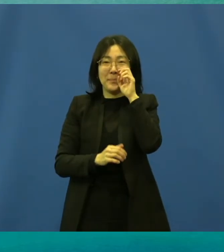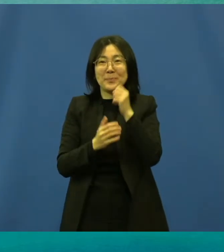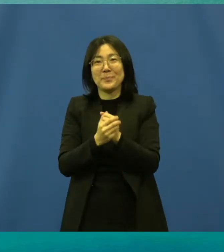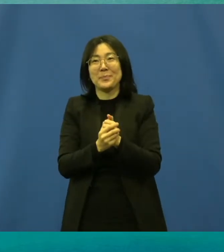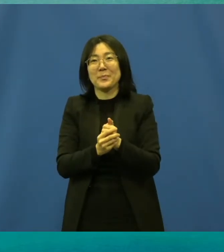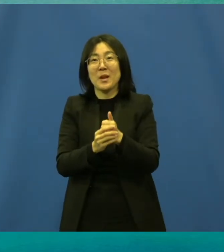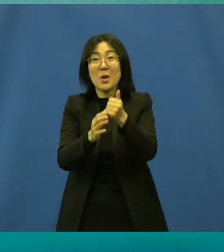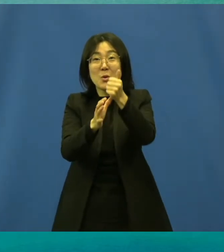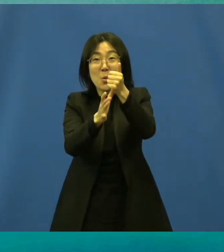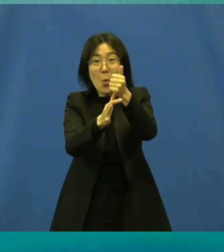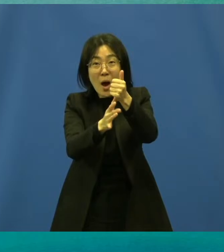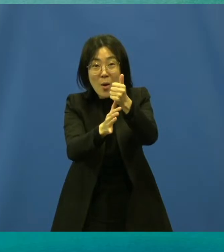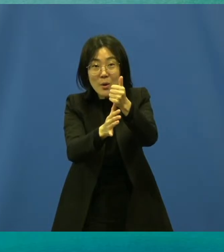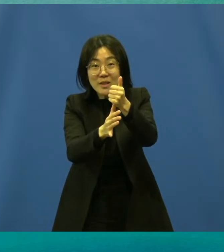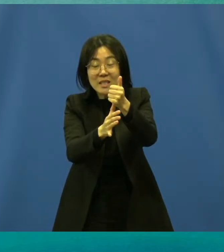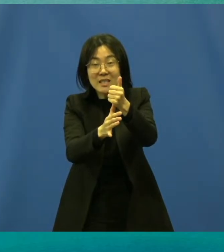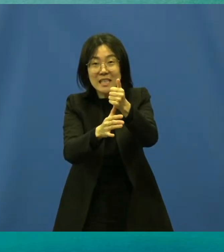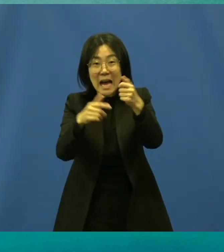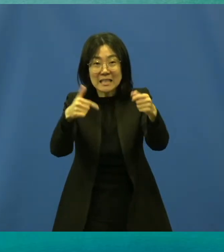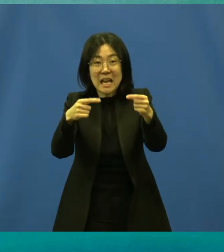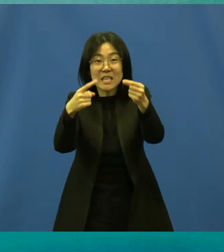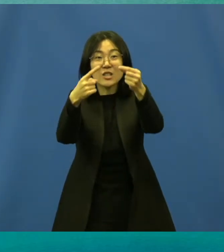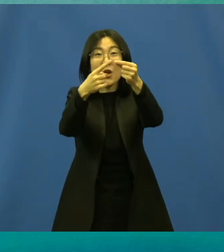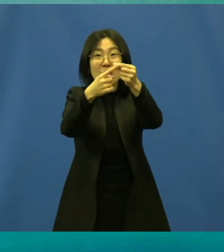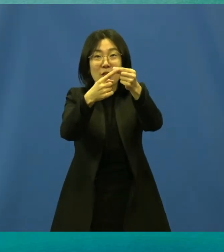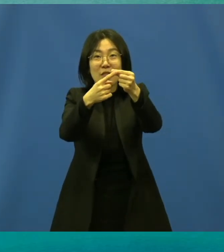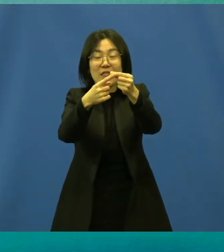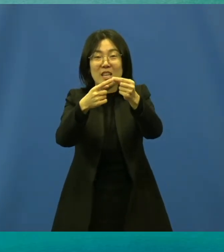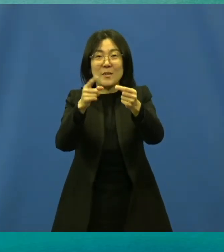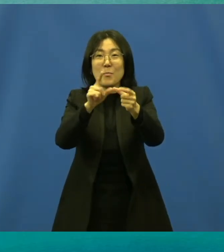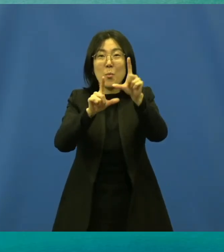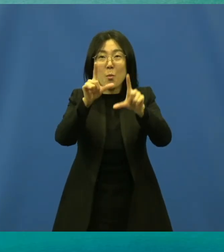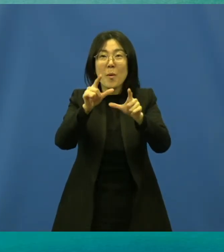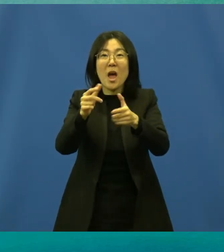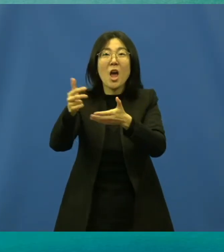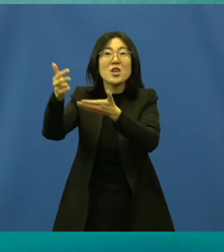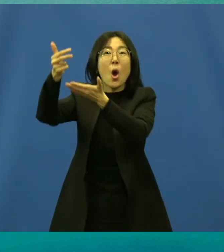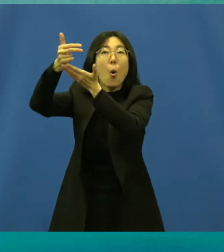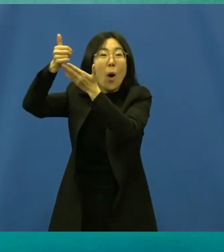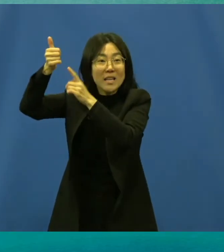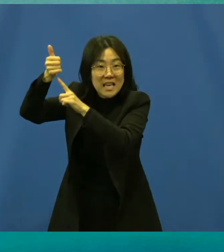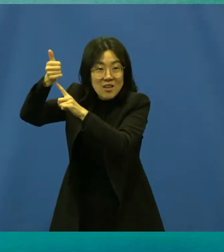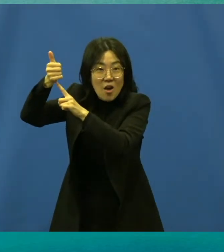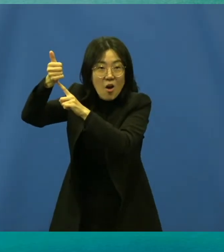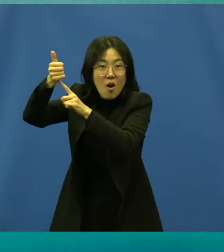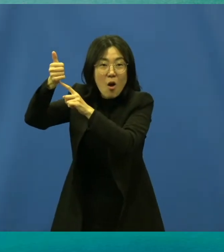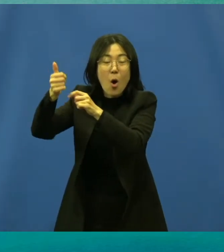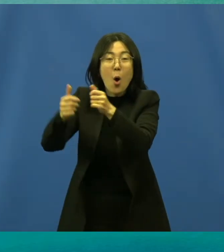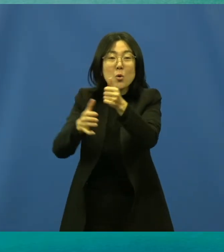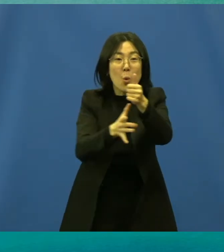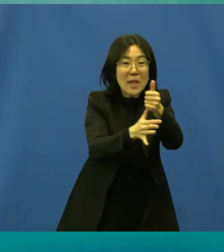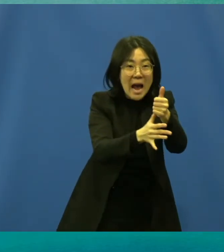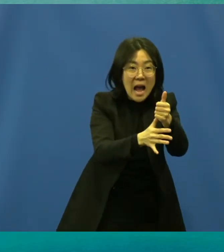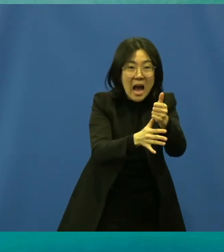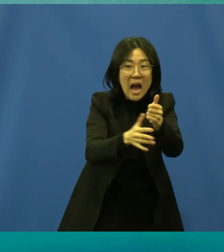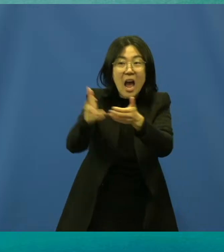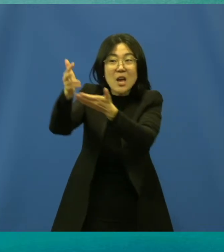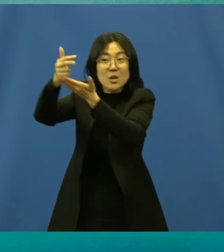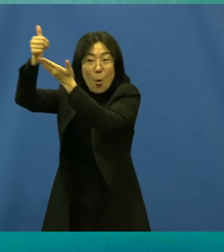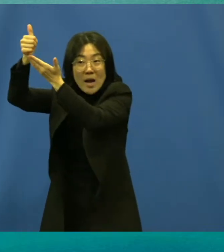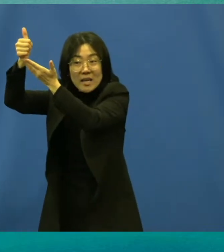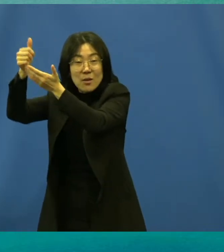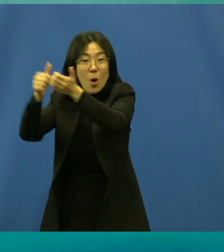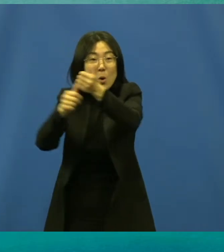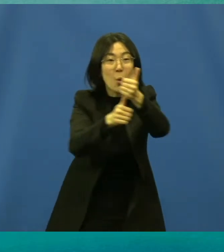요나서는 첫 단어가 여호와께서, 그리고 요나가, 이게 계속 반복되고 있습니다.